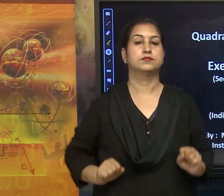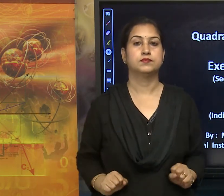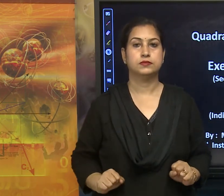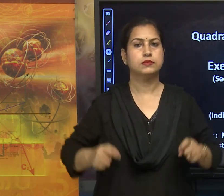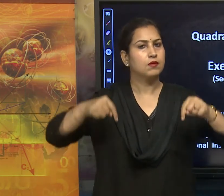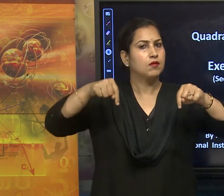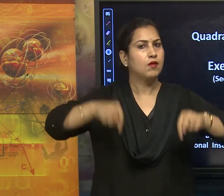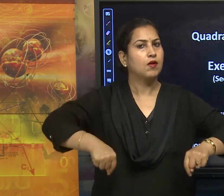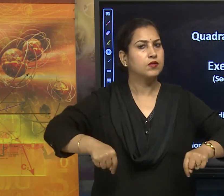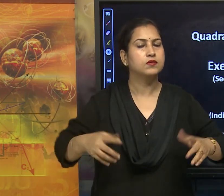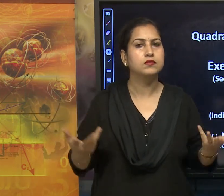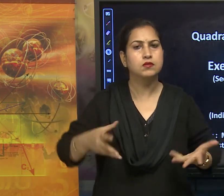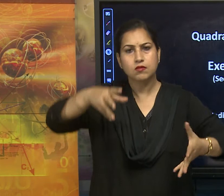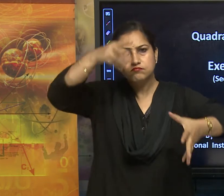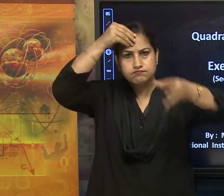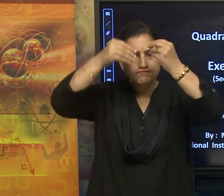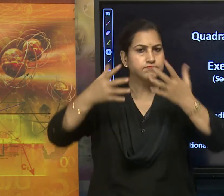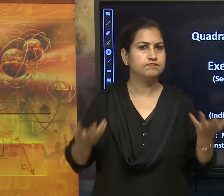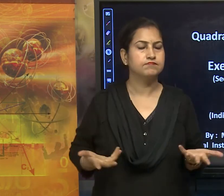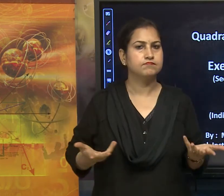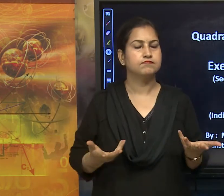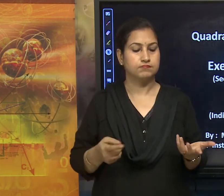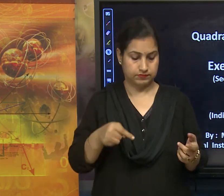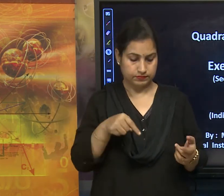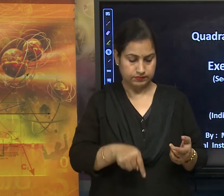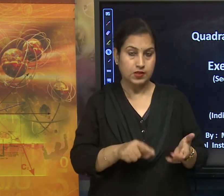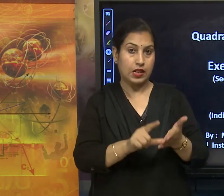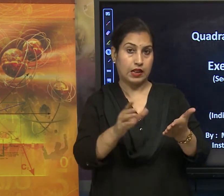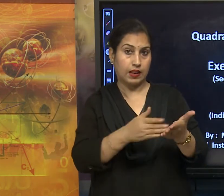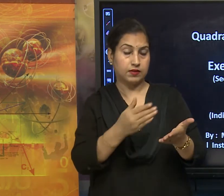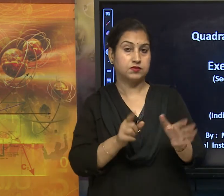यह सेकेंडरी लेवल अर्थात माध्यमिक स्तर के लिए गणित की